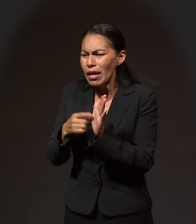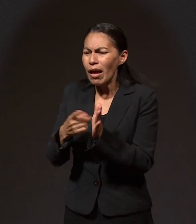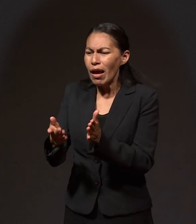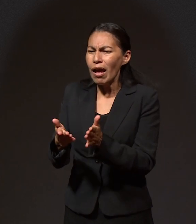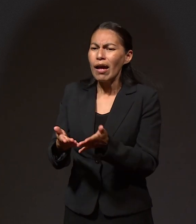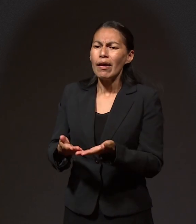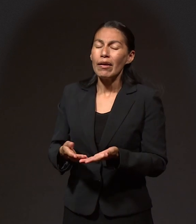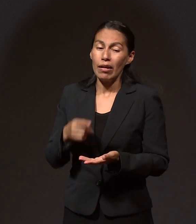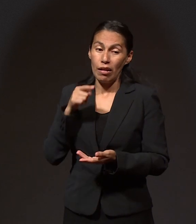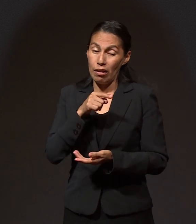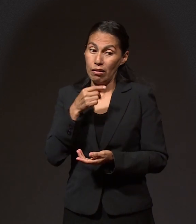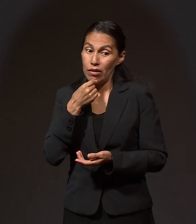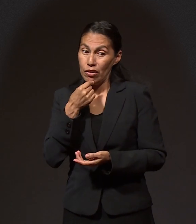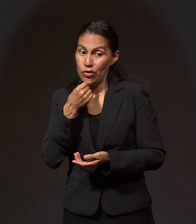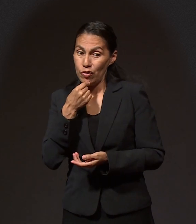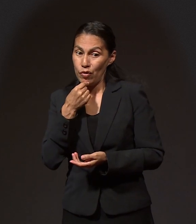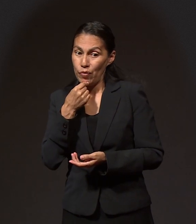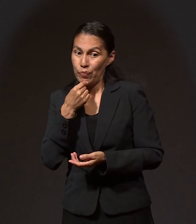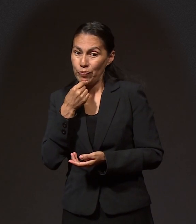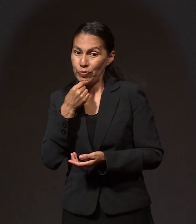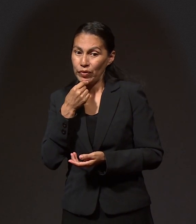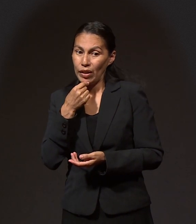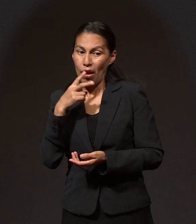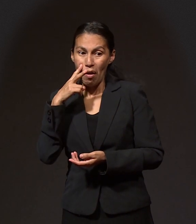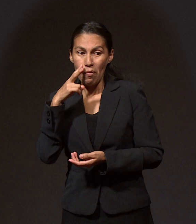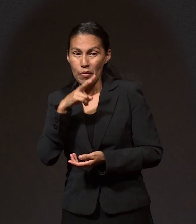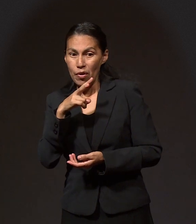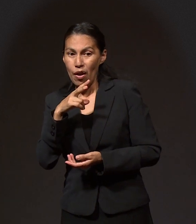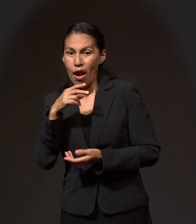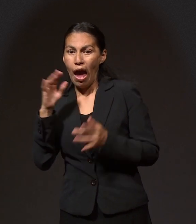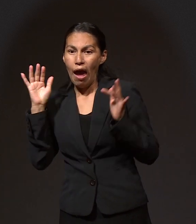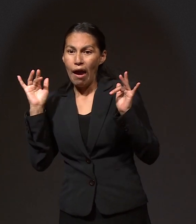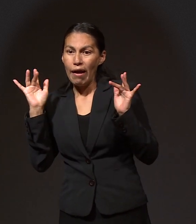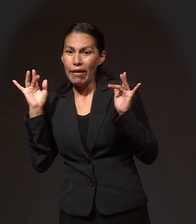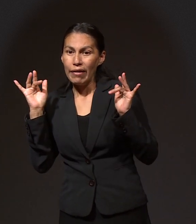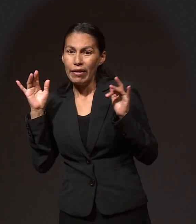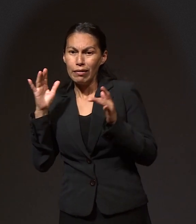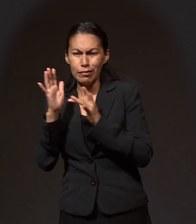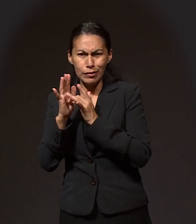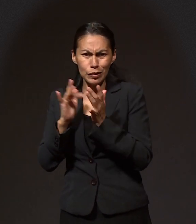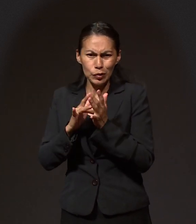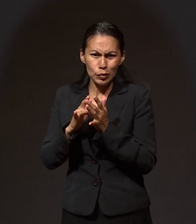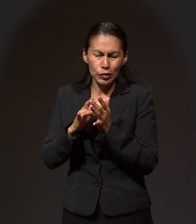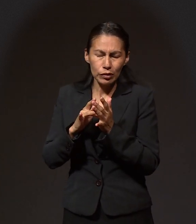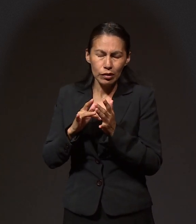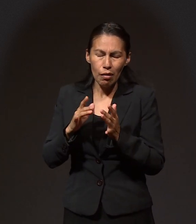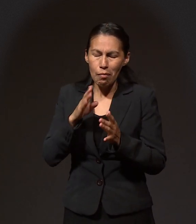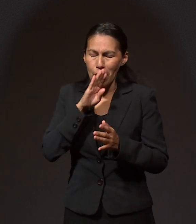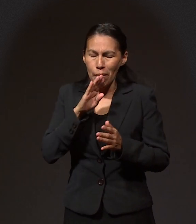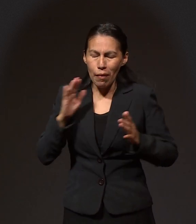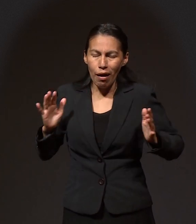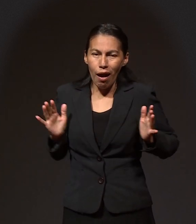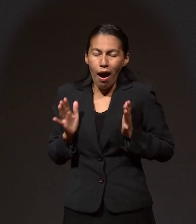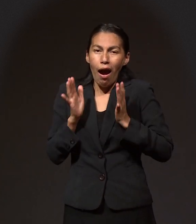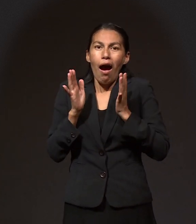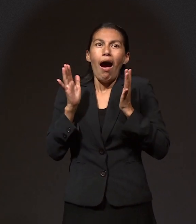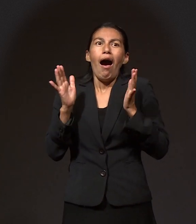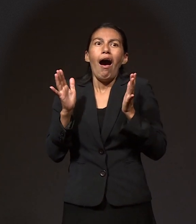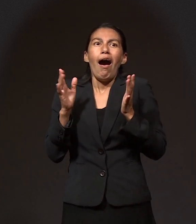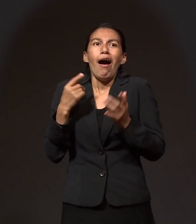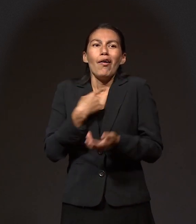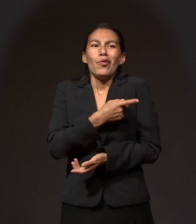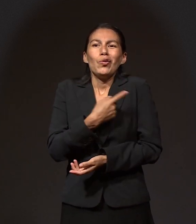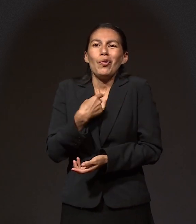sintió, o sea, que Dios me está visitando en mi hogar. ¿Sabes que cuando oramos, comienza una reacción en cadena, de tal manera que